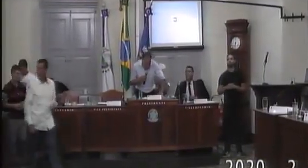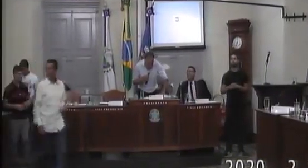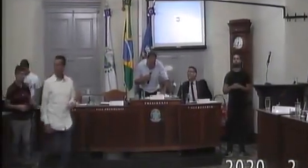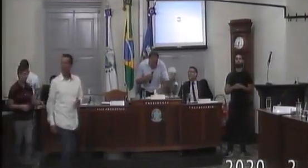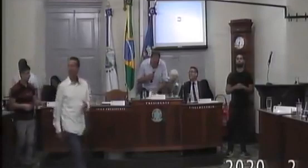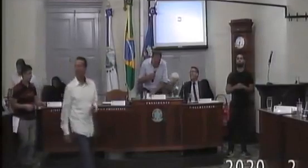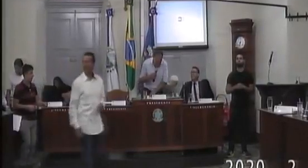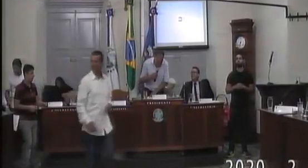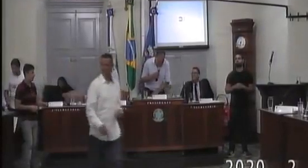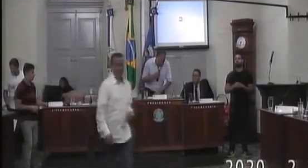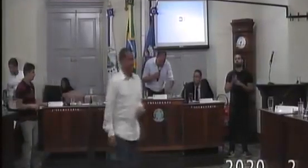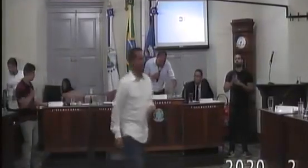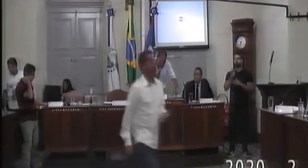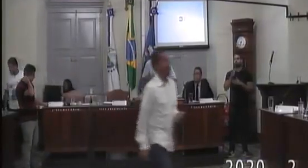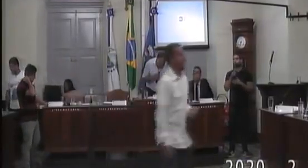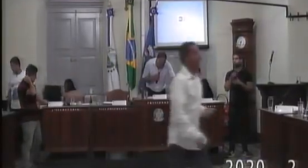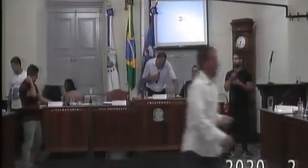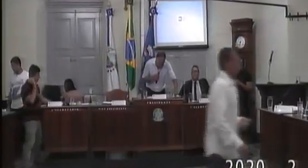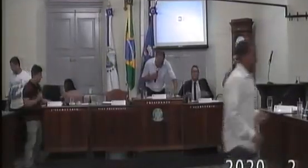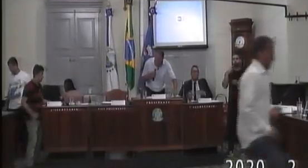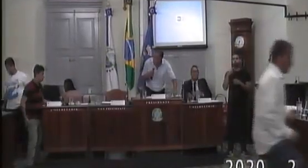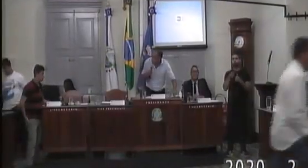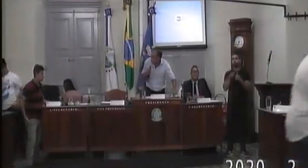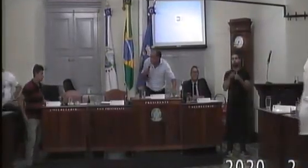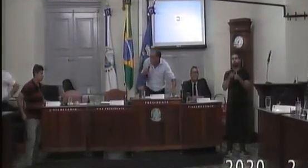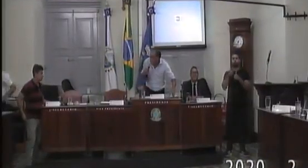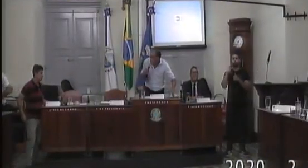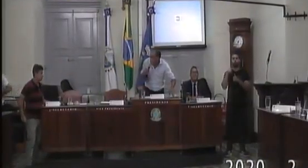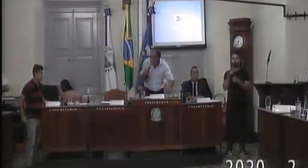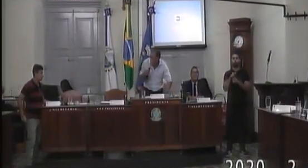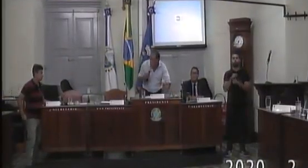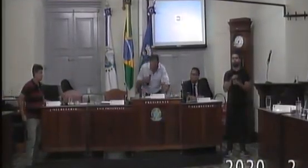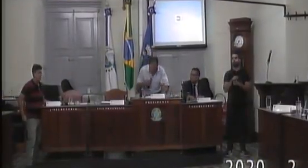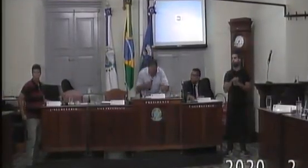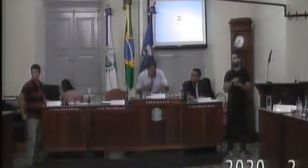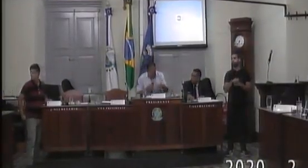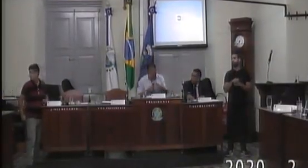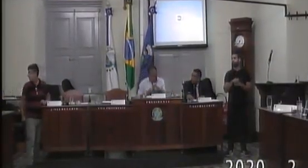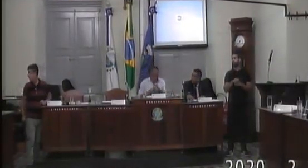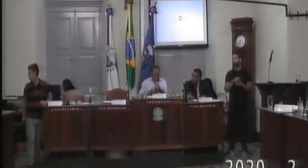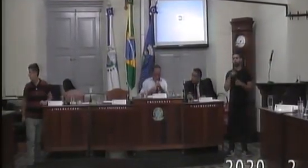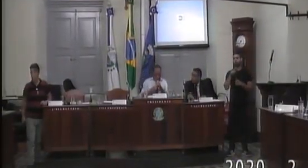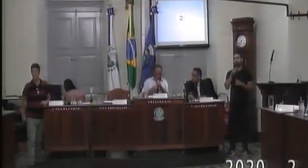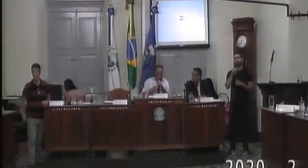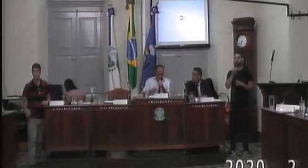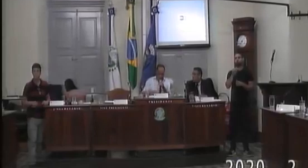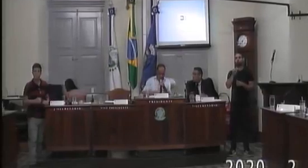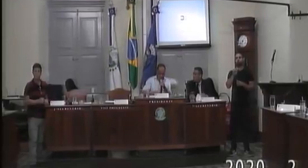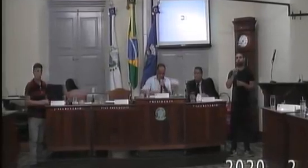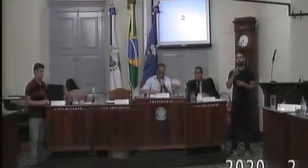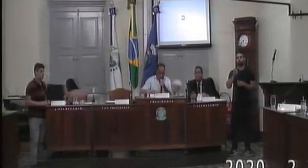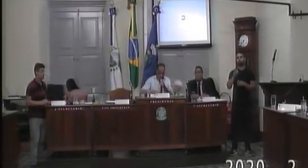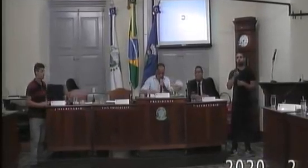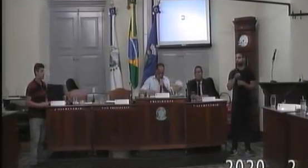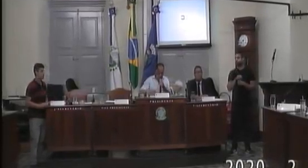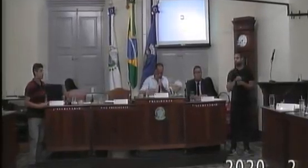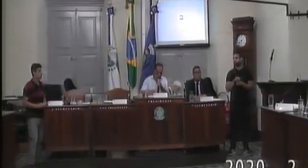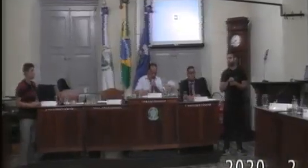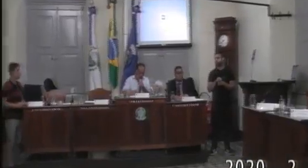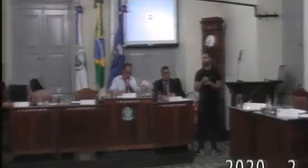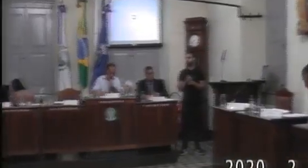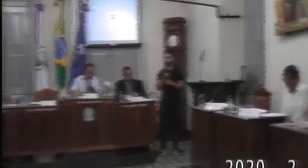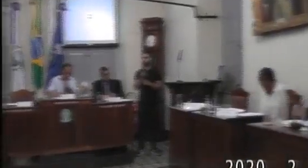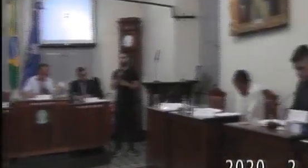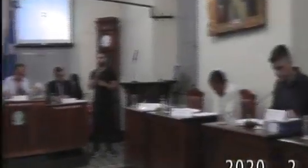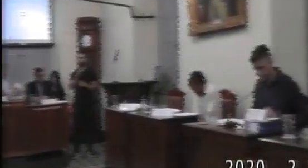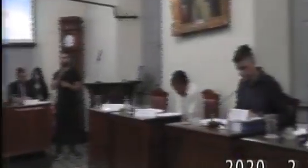Vamos agora à presença dos senhores vereadores. Primeiro vereador, doutor Aloysio Saulo Breves Baia. David